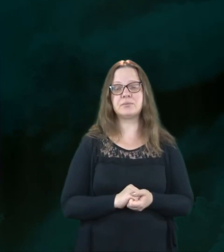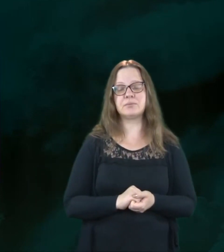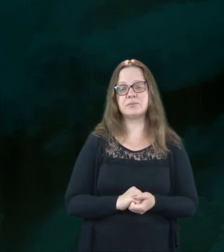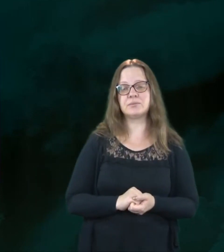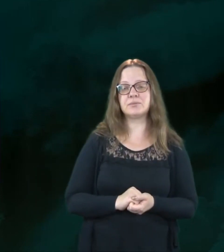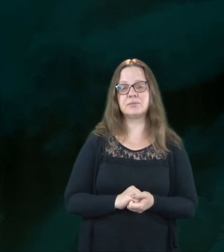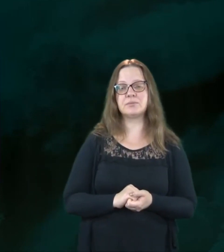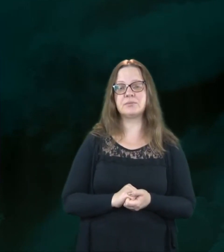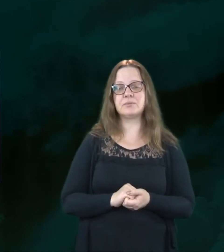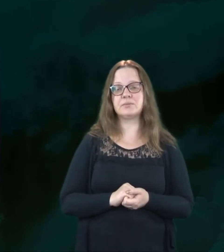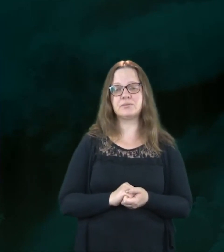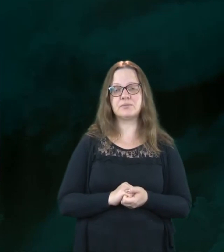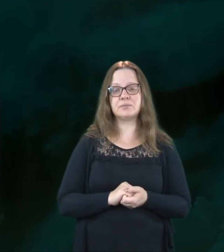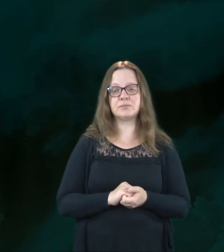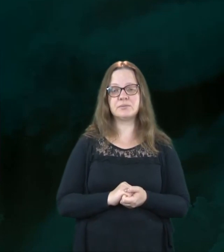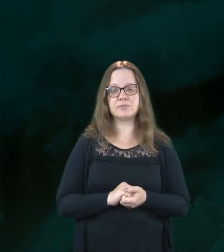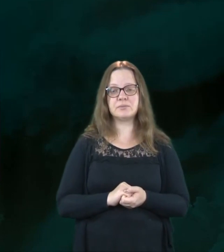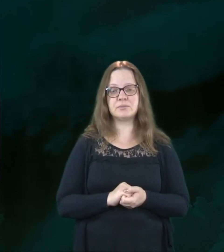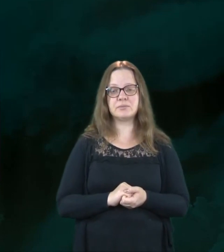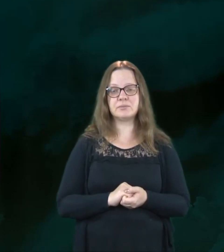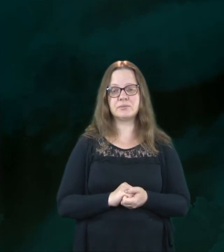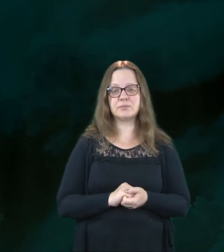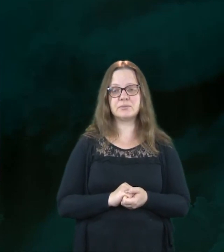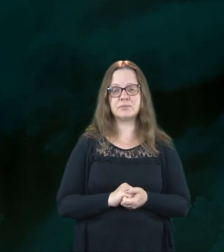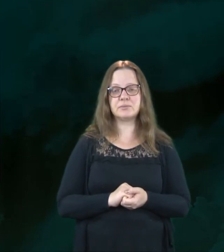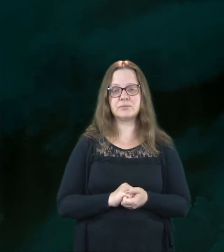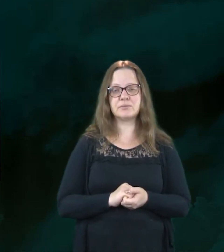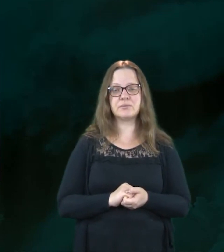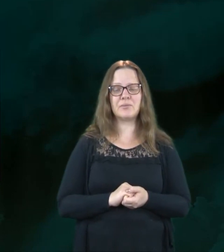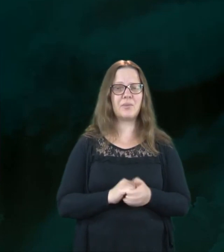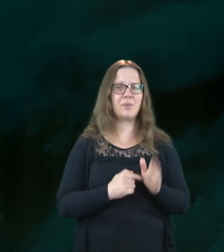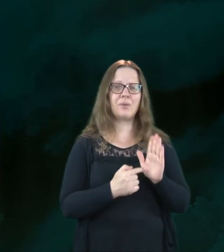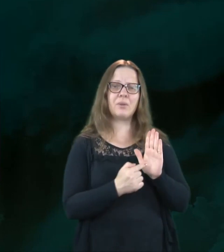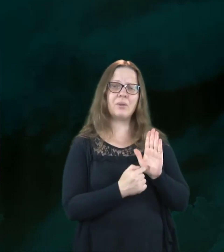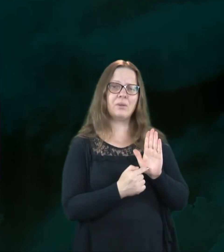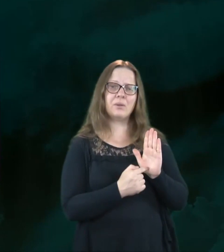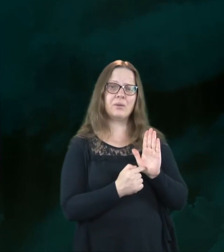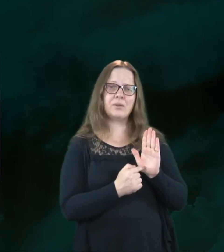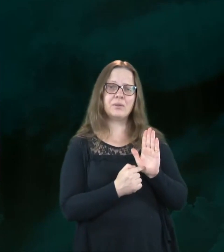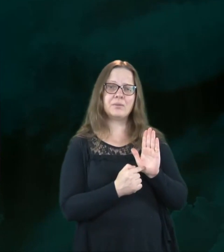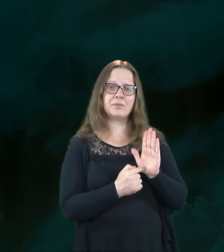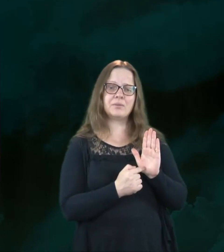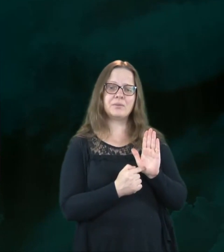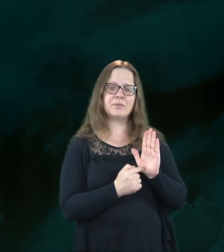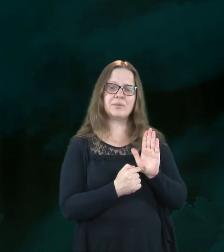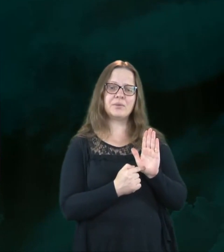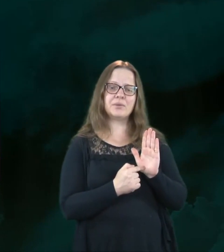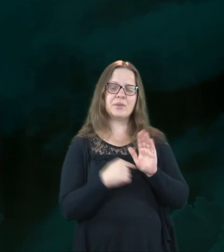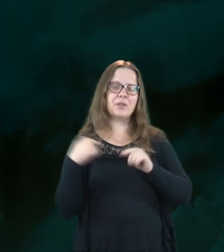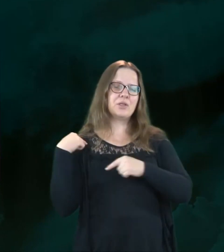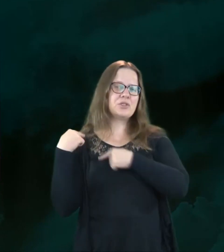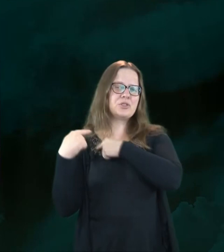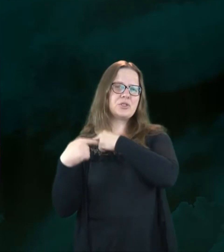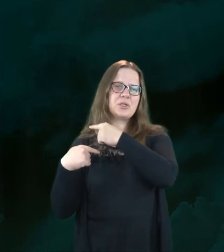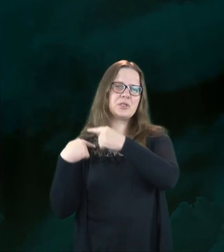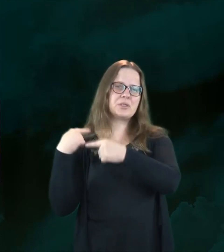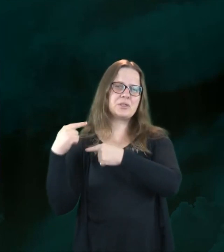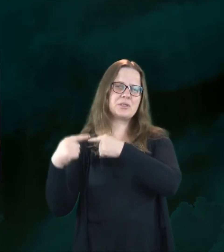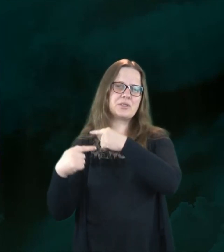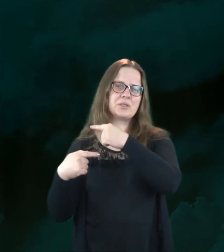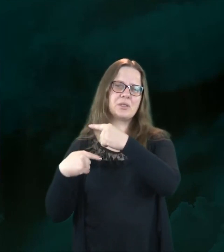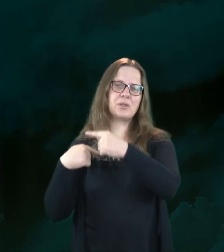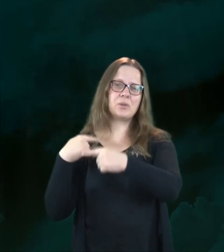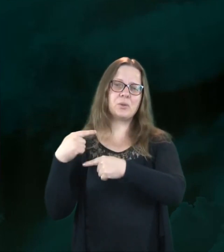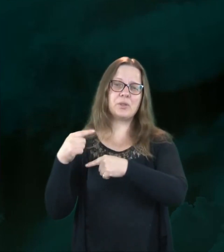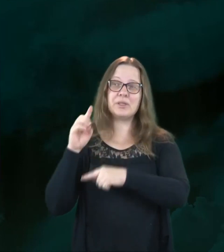E contra quem jurou, aqui estamos falando da geração que Deus tirou do